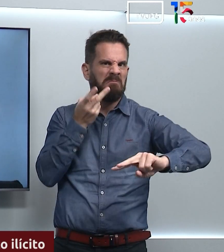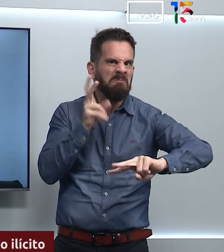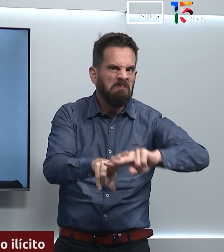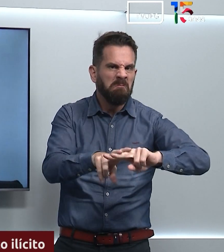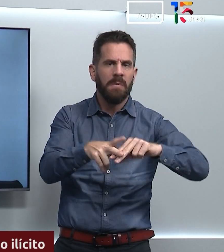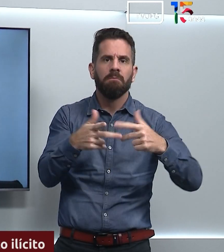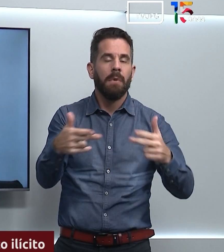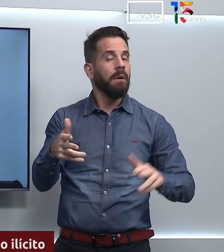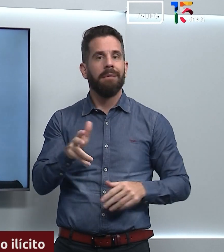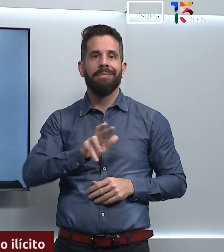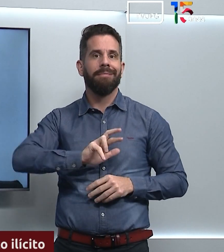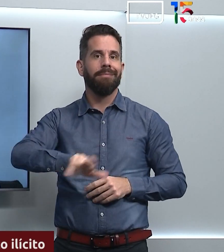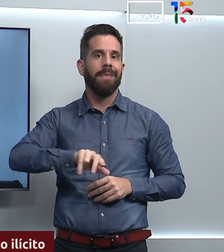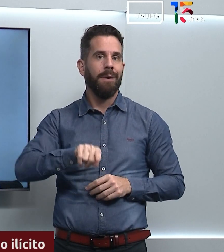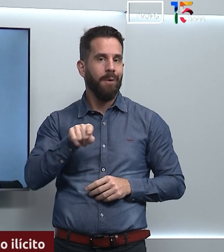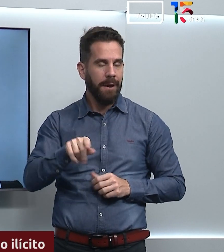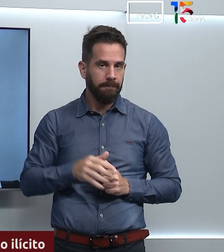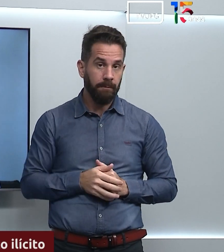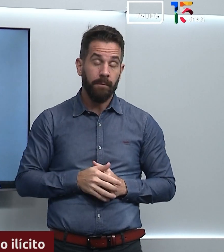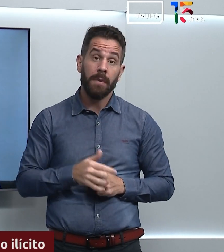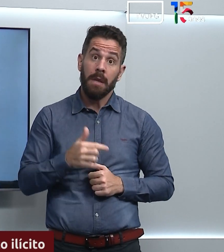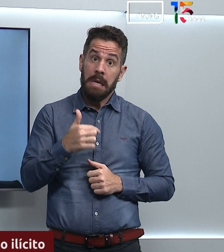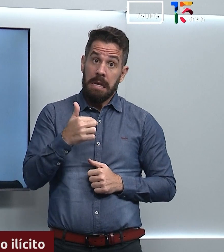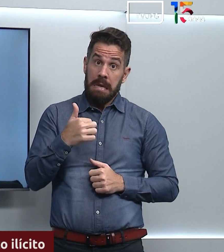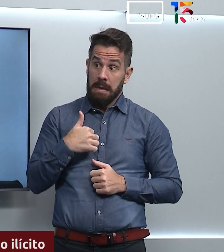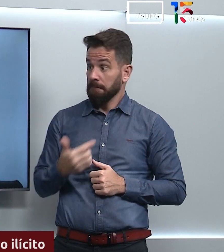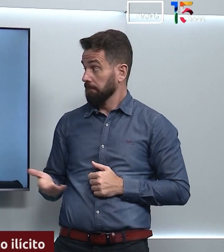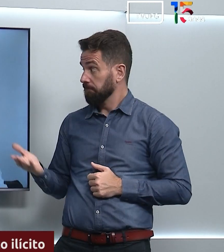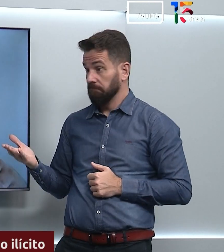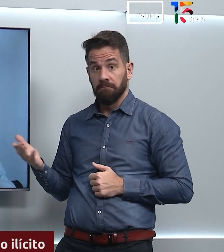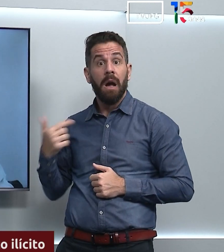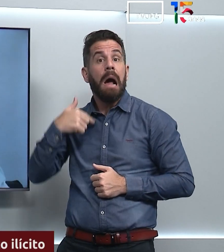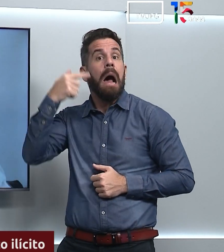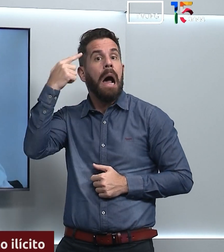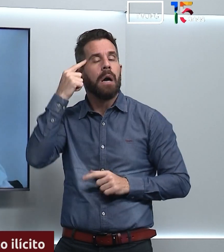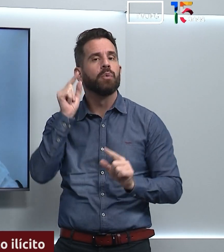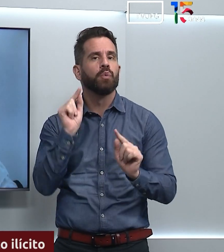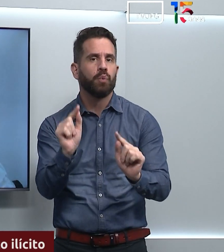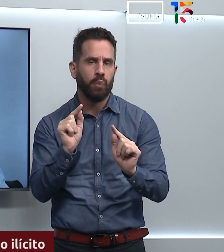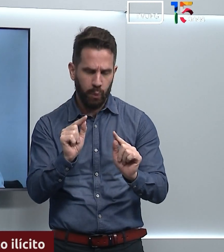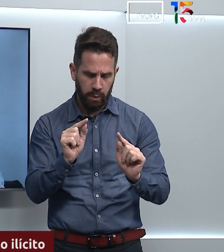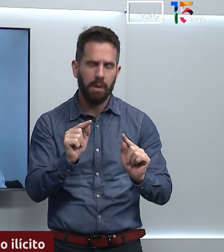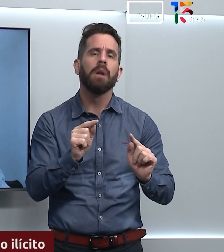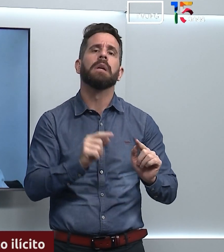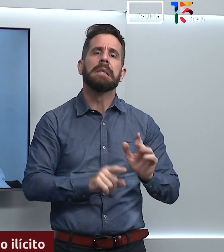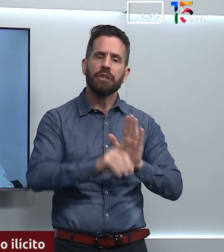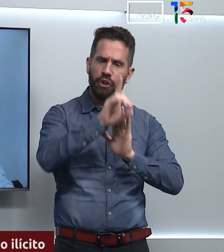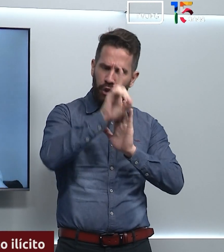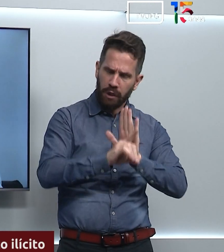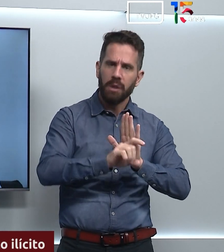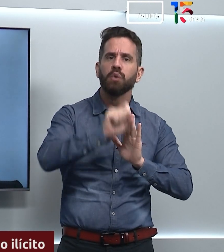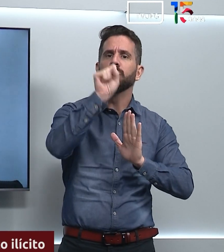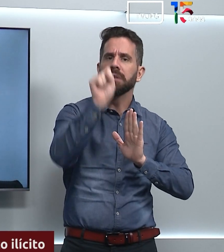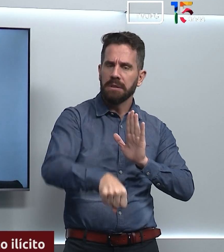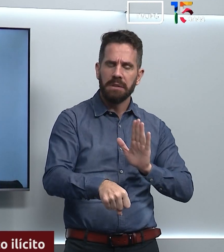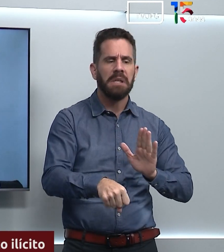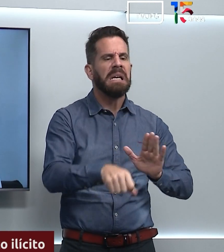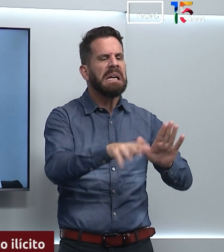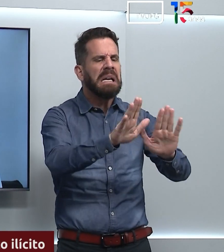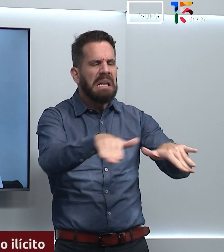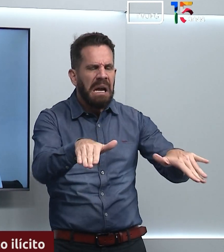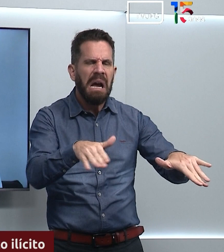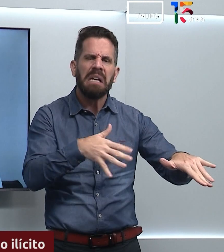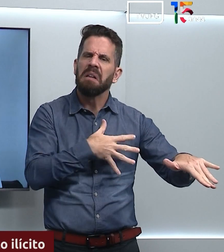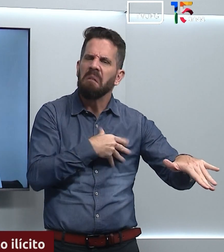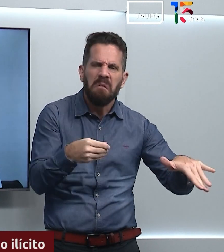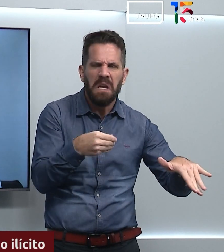sentido. Então, a minha posição é que, além do direito à indenização por parte da criança e do adolescente, é